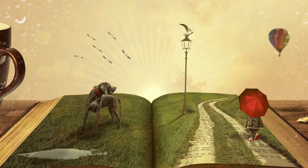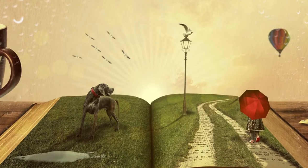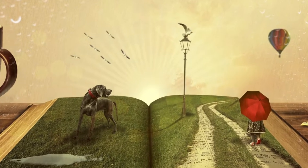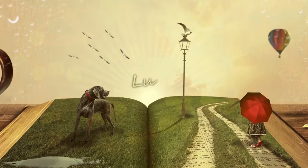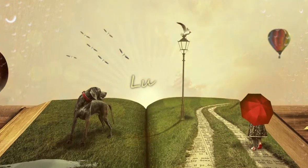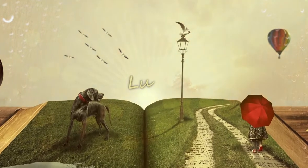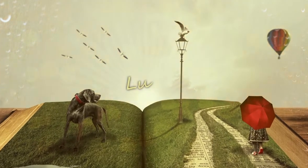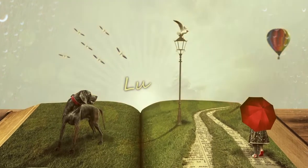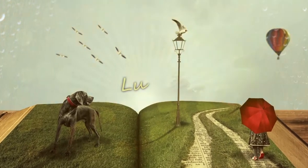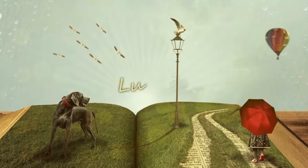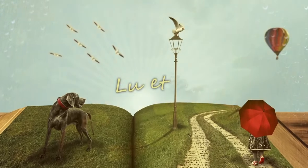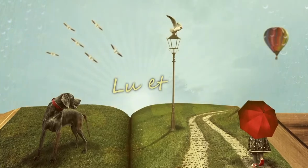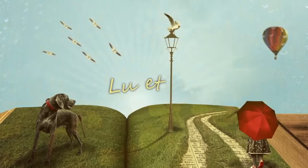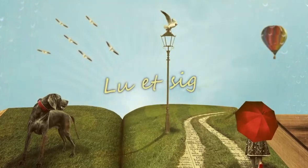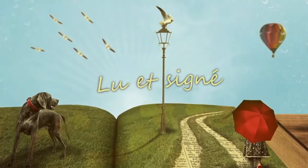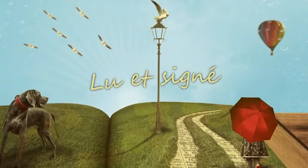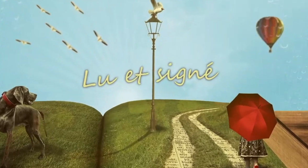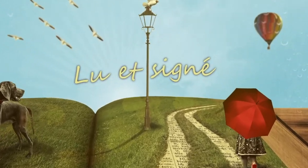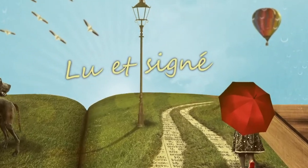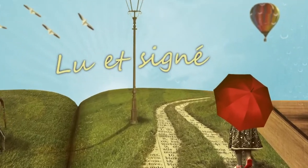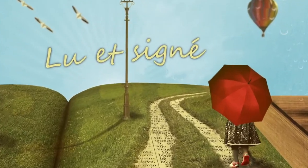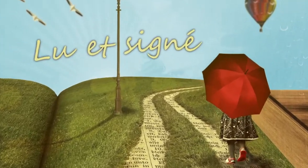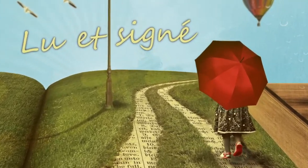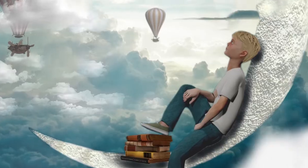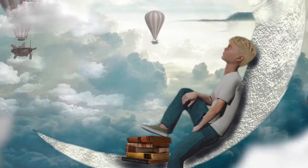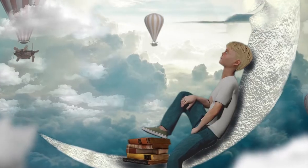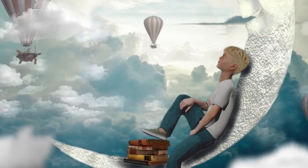L'U est signé